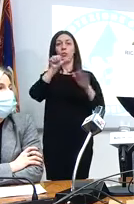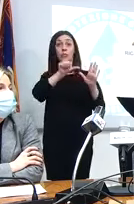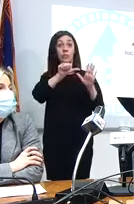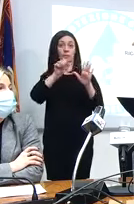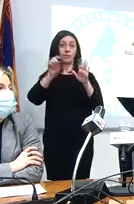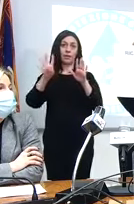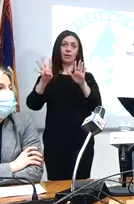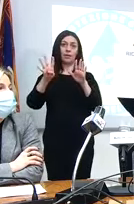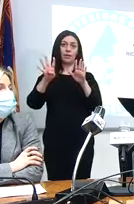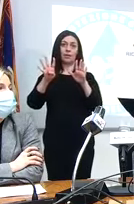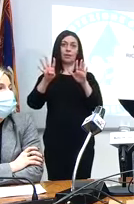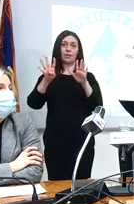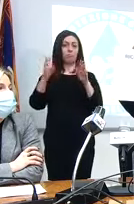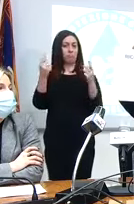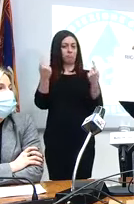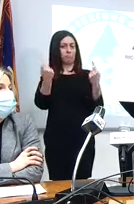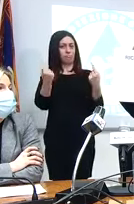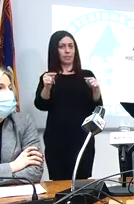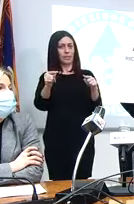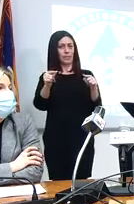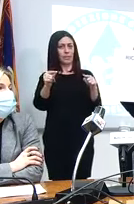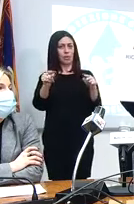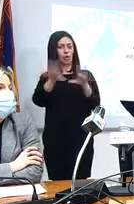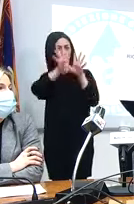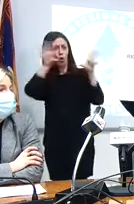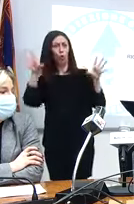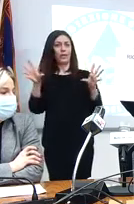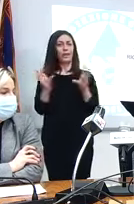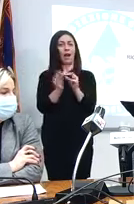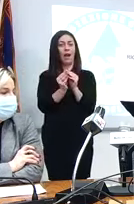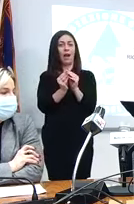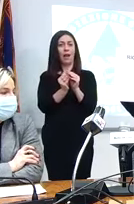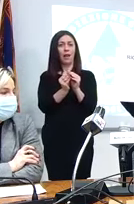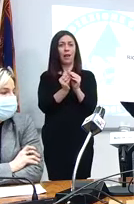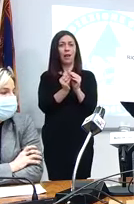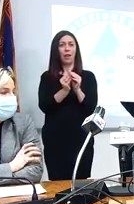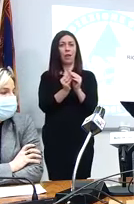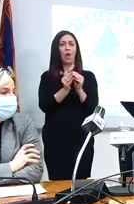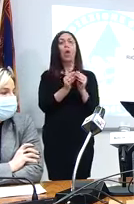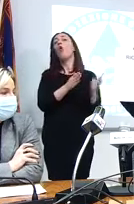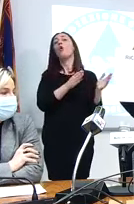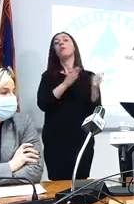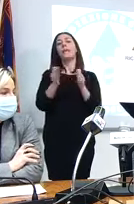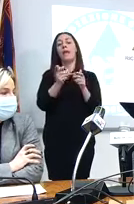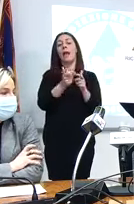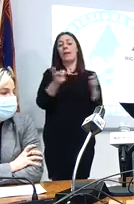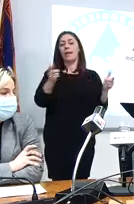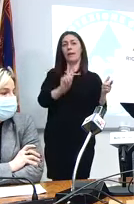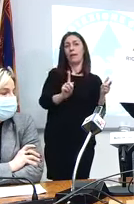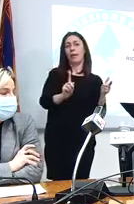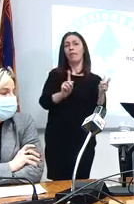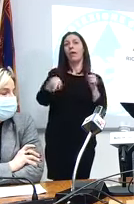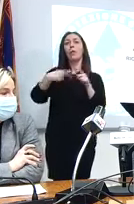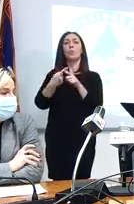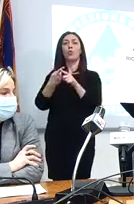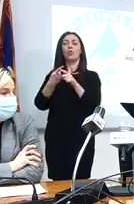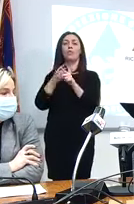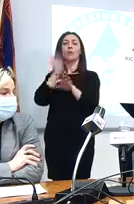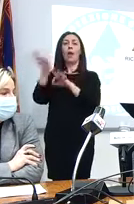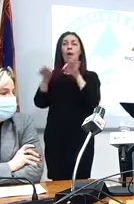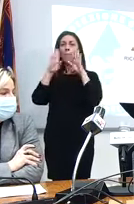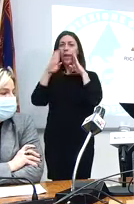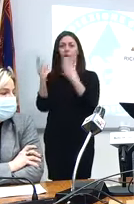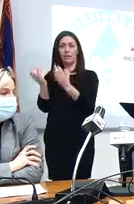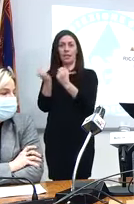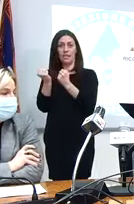2.369, questa è area critica più area non critica, però vi ricordo che l'area critica è comprensiva anche